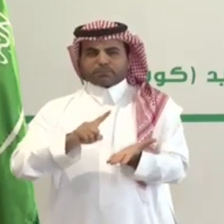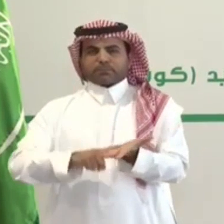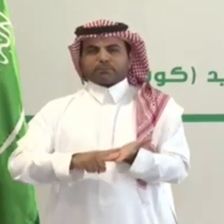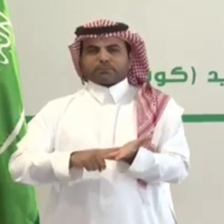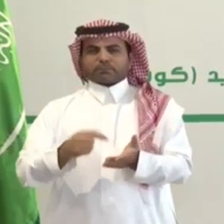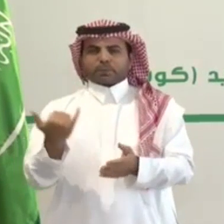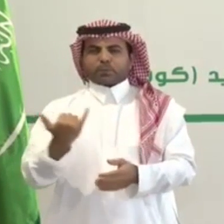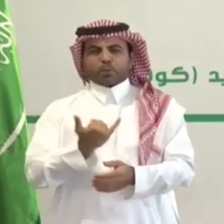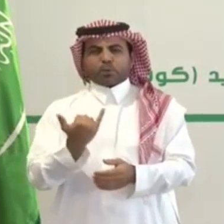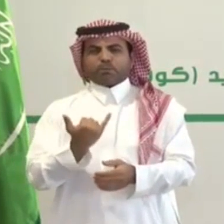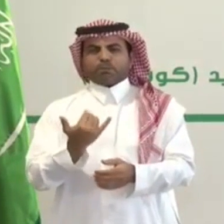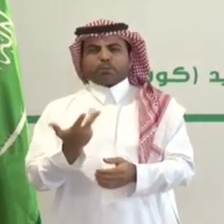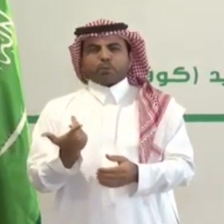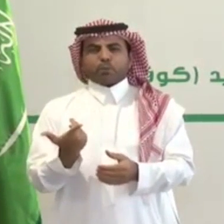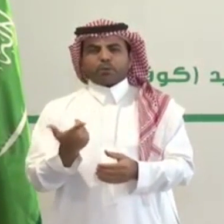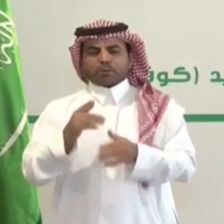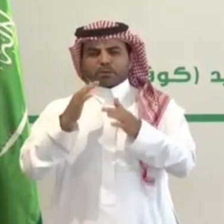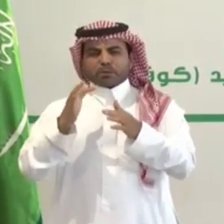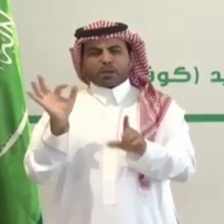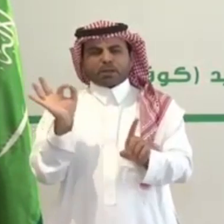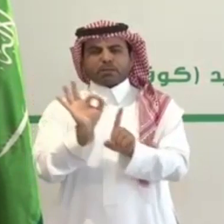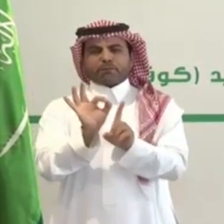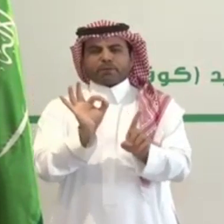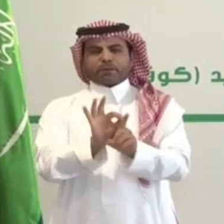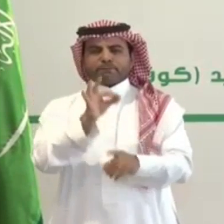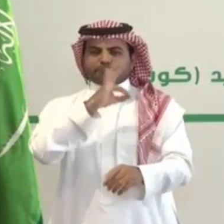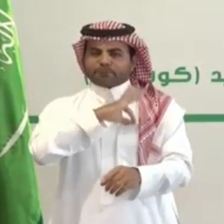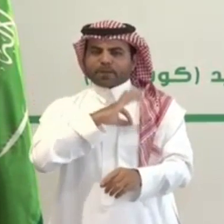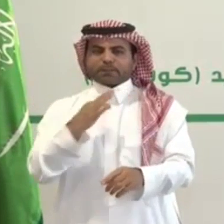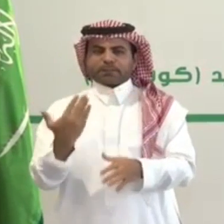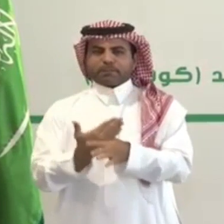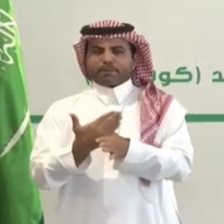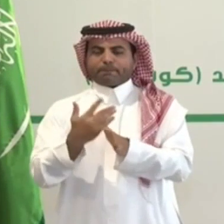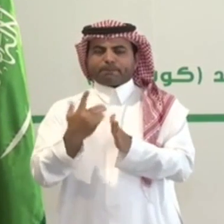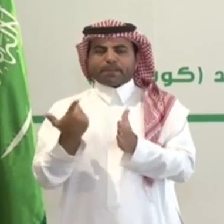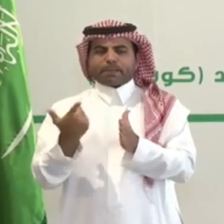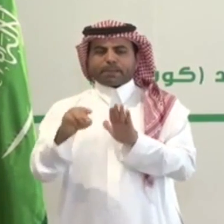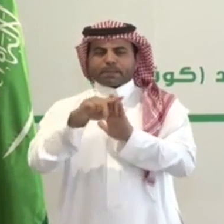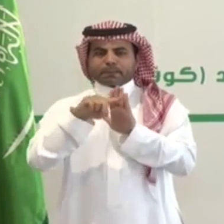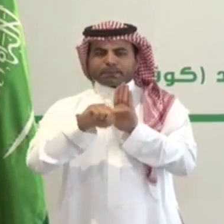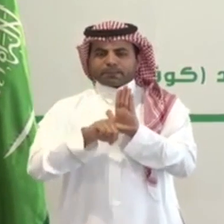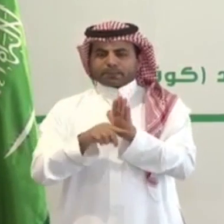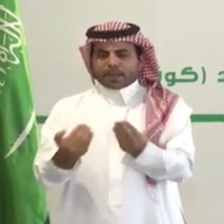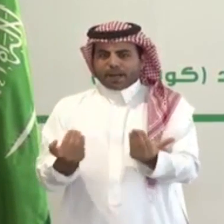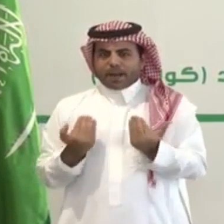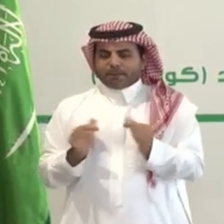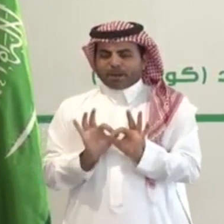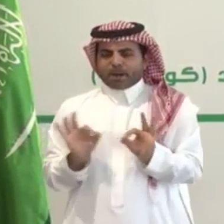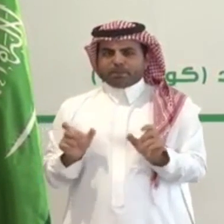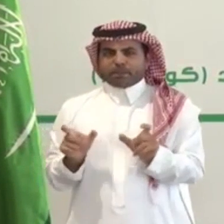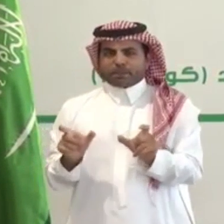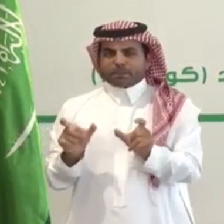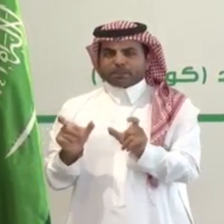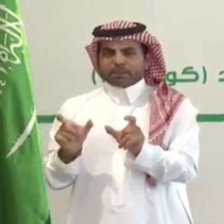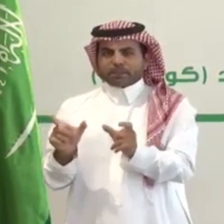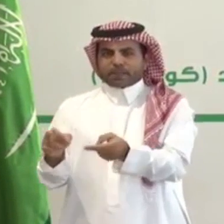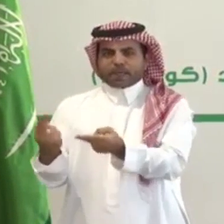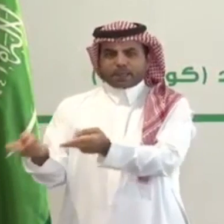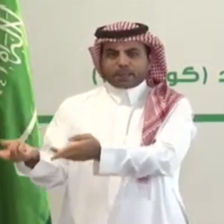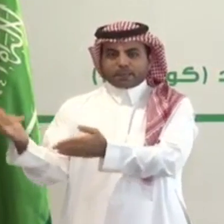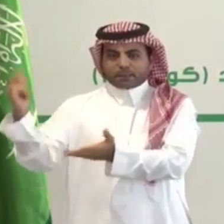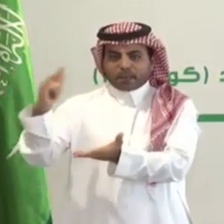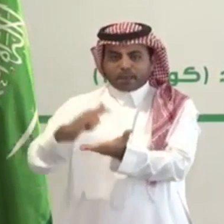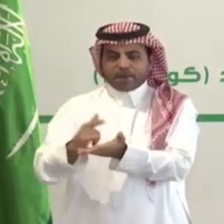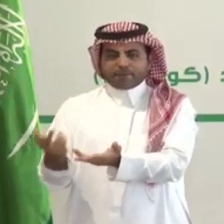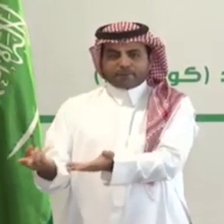يعطي أهمية والثمار التي تم جنيها من هذه الخطوات الاحترازية المبكرة لعزل الحالات صحيا منذ